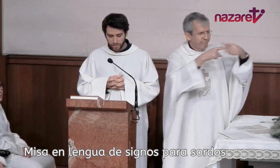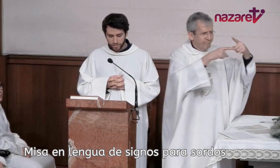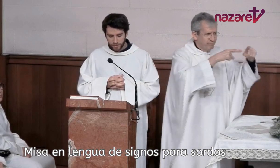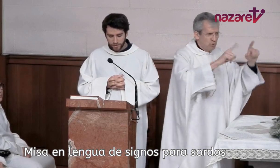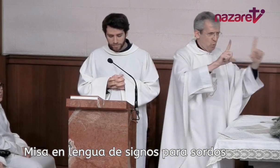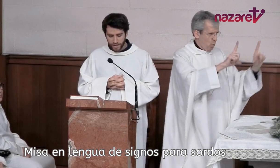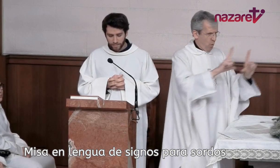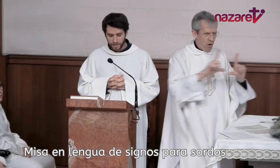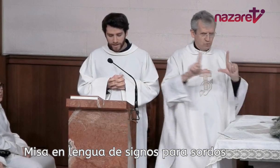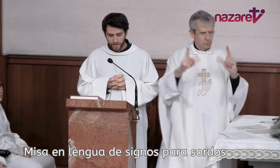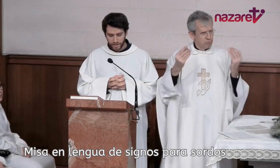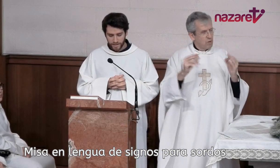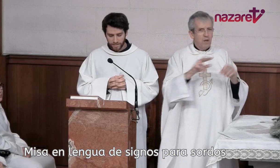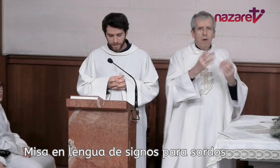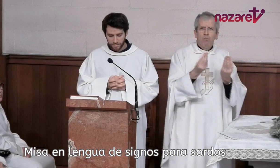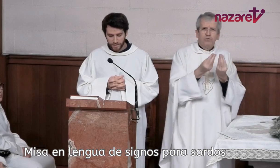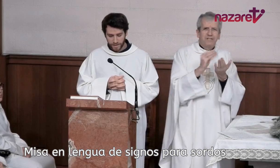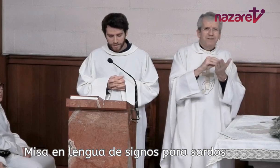juntos para admirar esas maravillas.